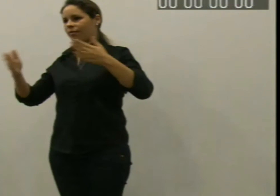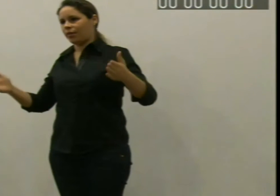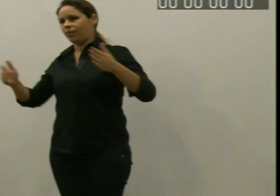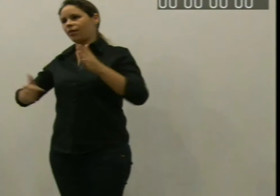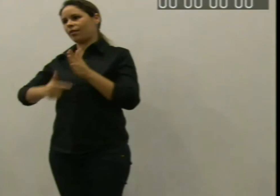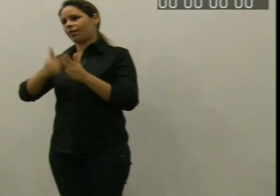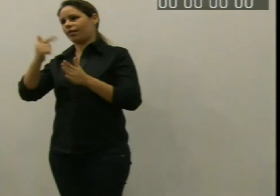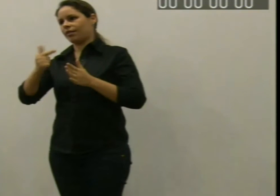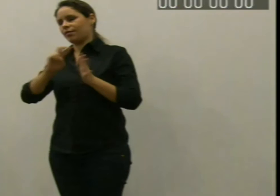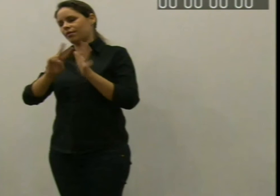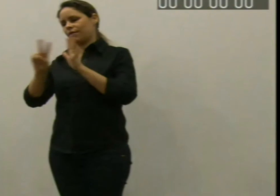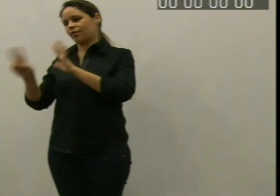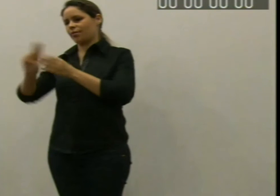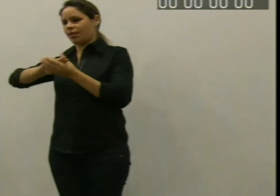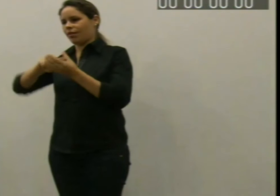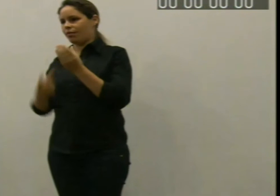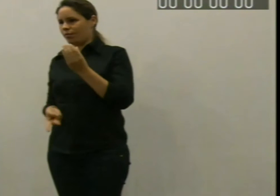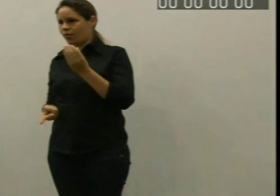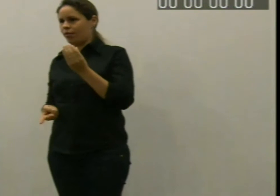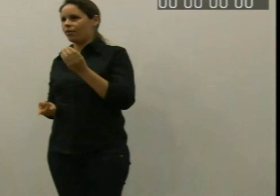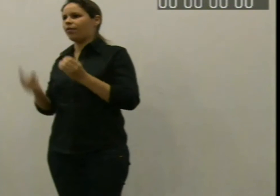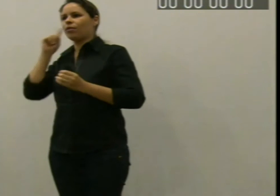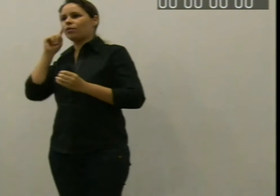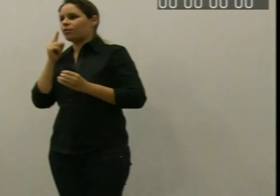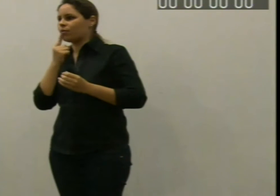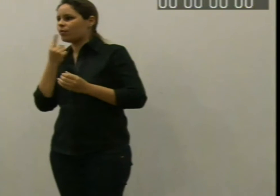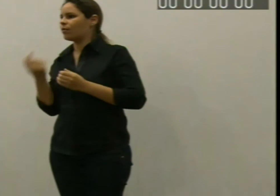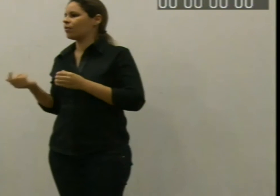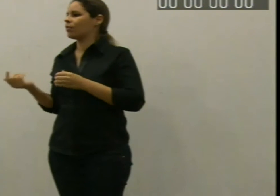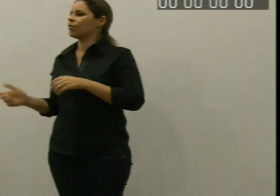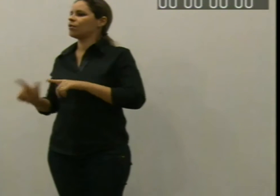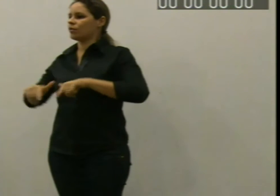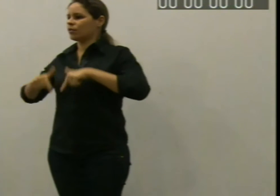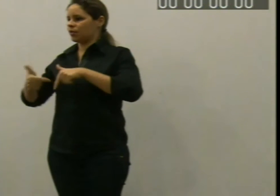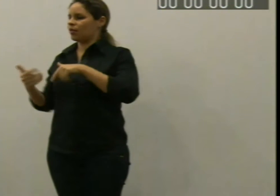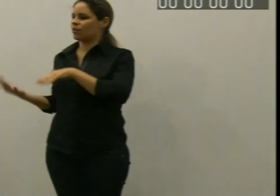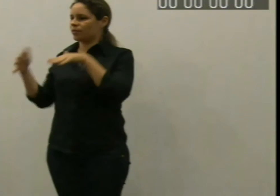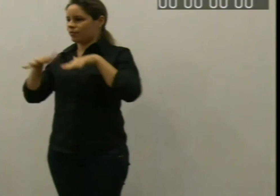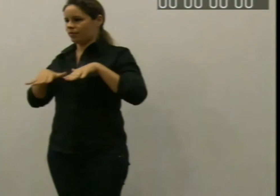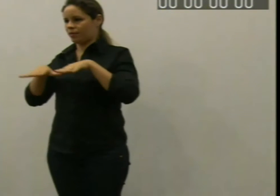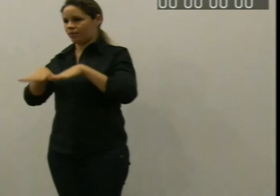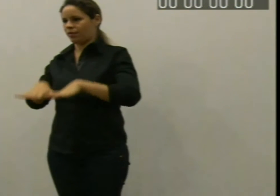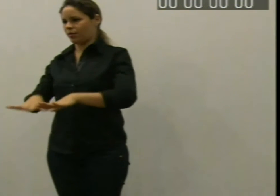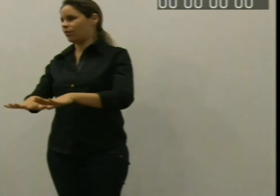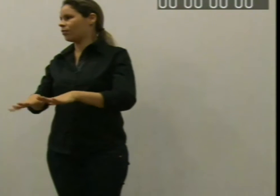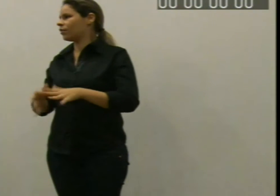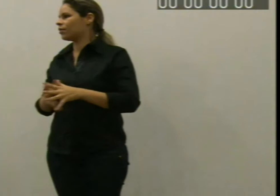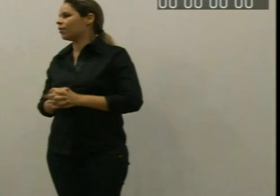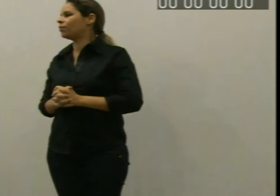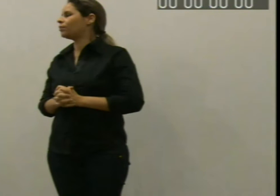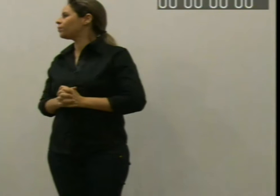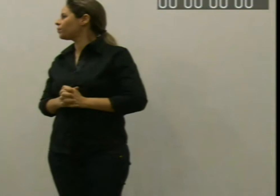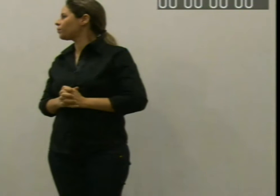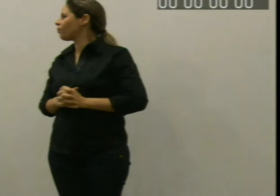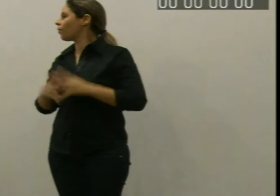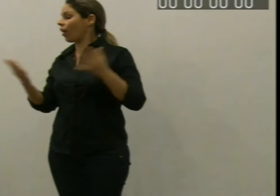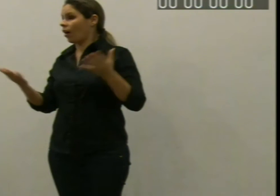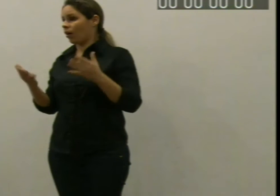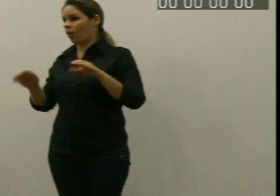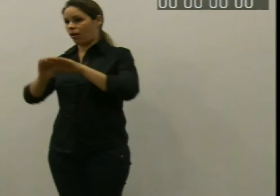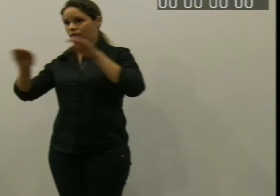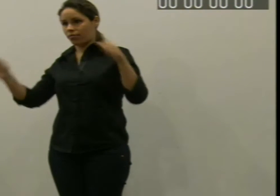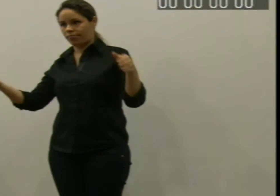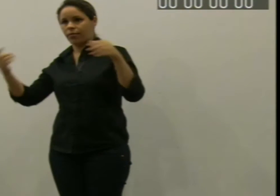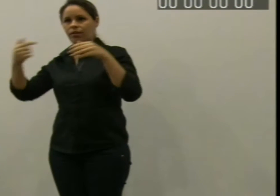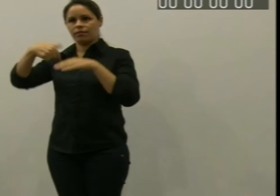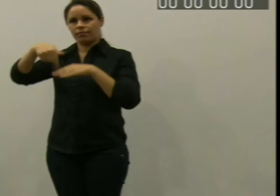semana milim surdos e ent junos pela inclusão ao encerrar esta desfazemos as a mesa dos trabalhos